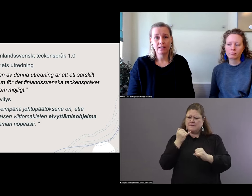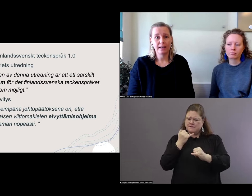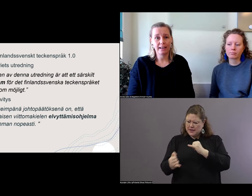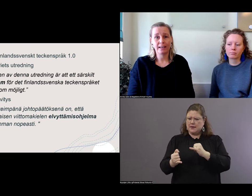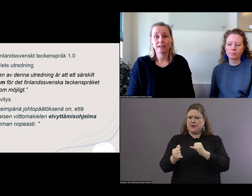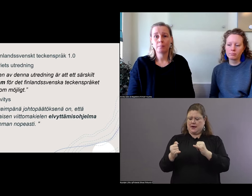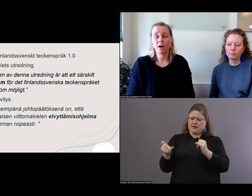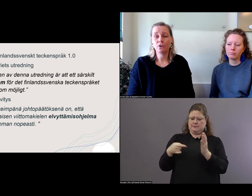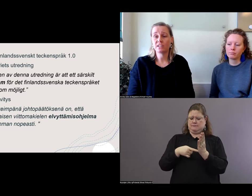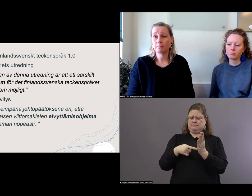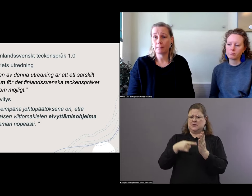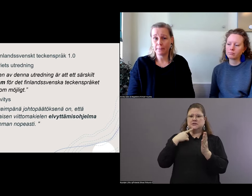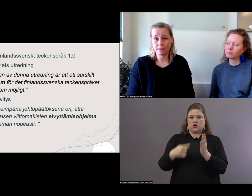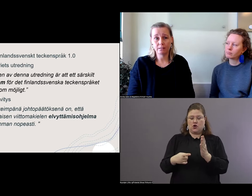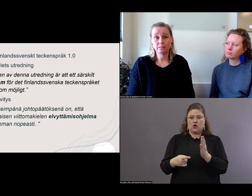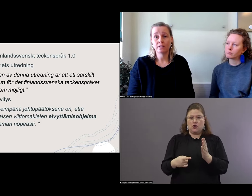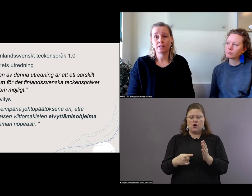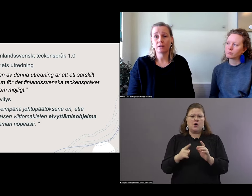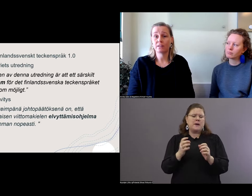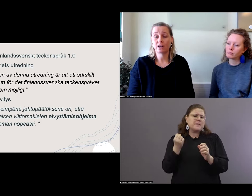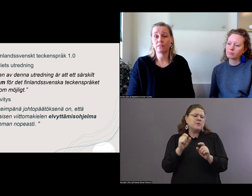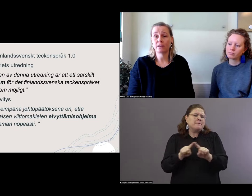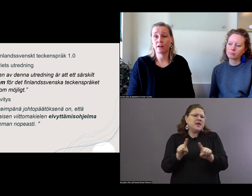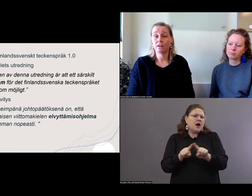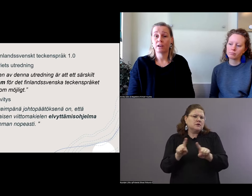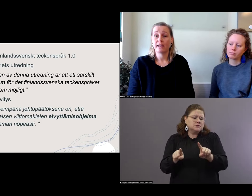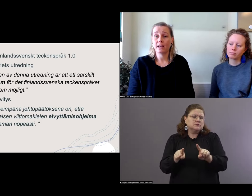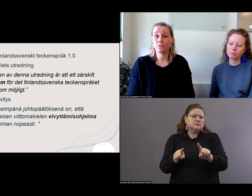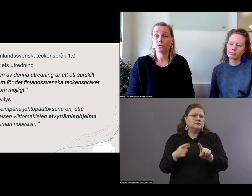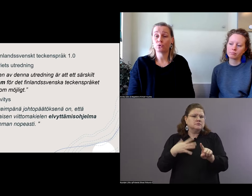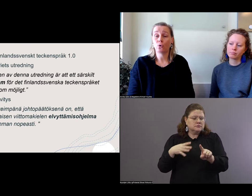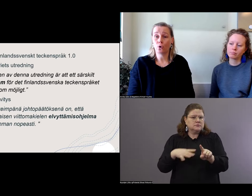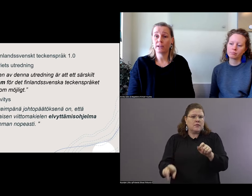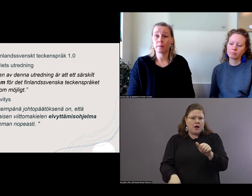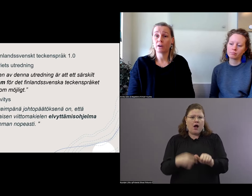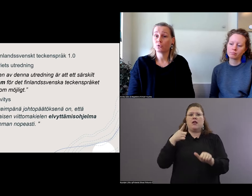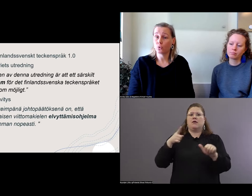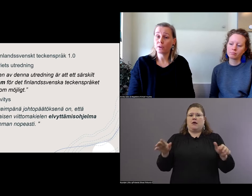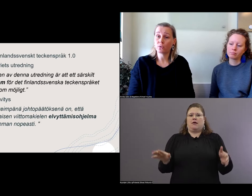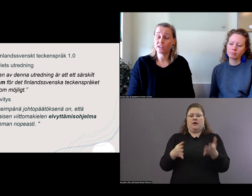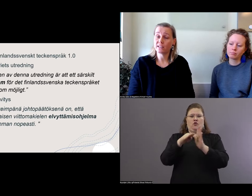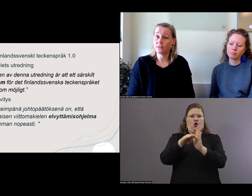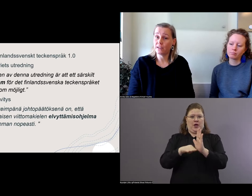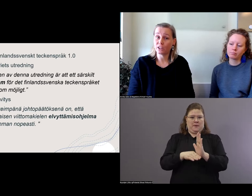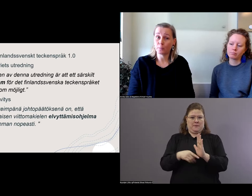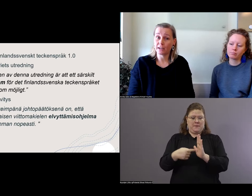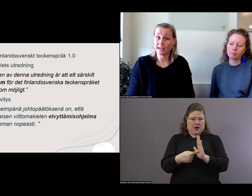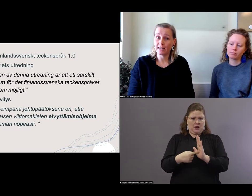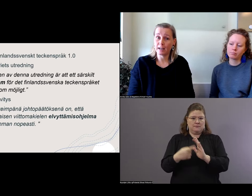toteamuksena. Eli mahdollisimman pian tarvitaan elvytysohjelma